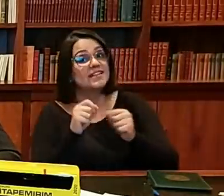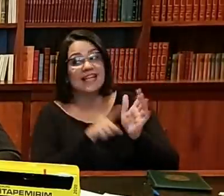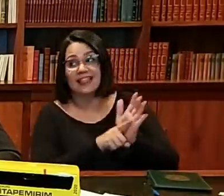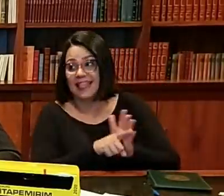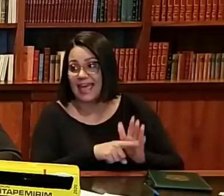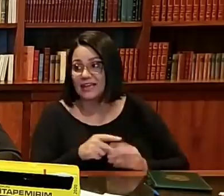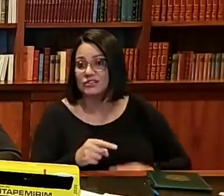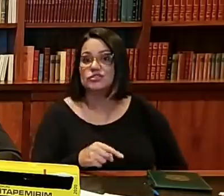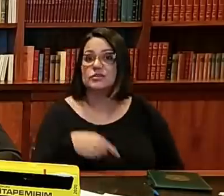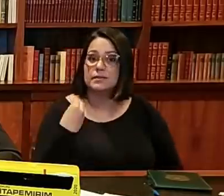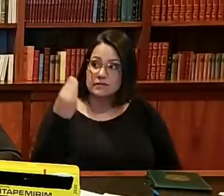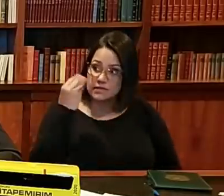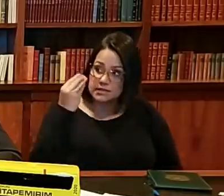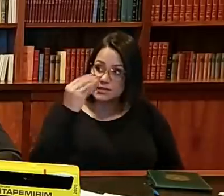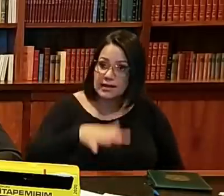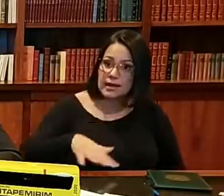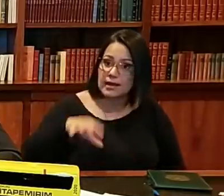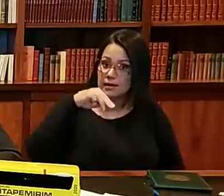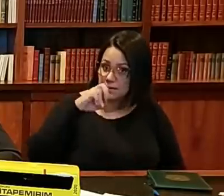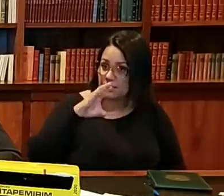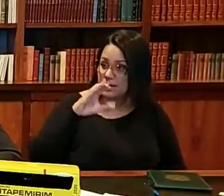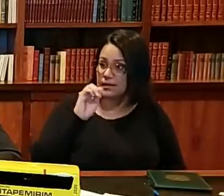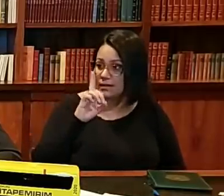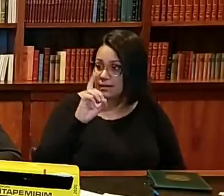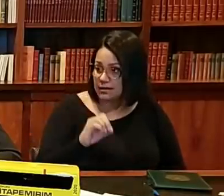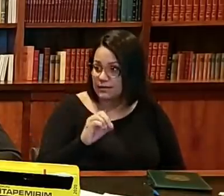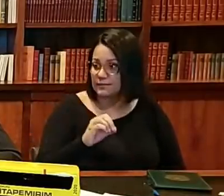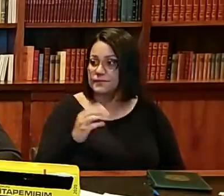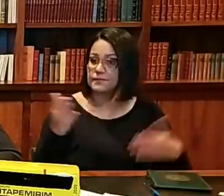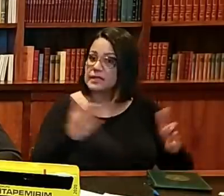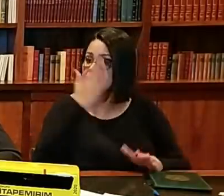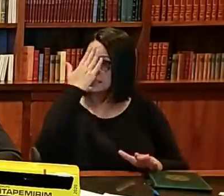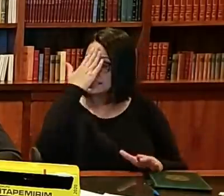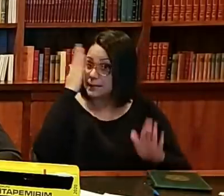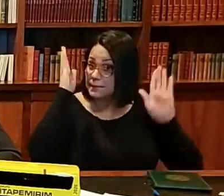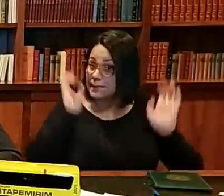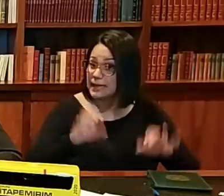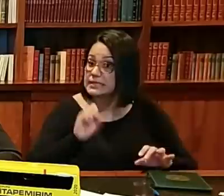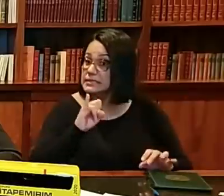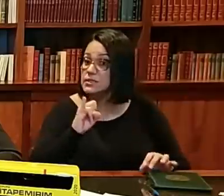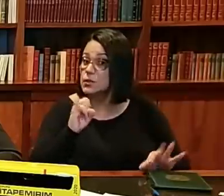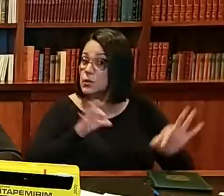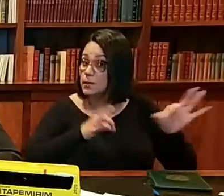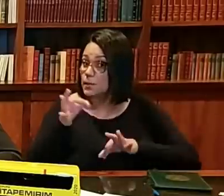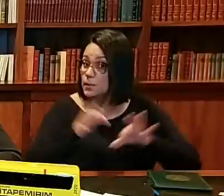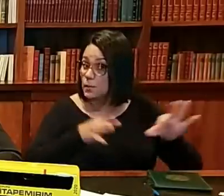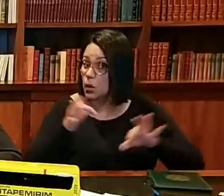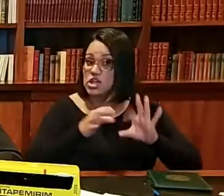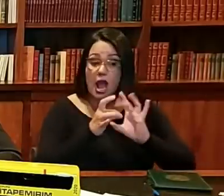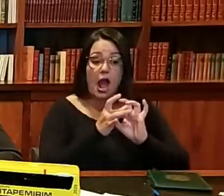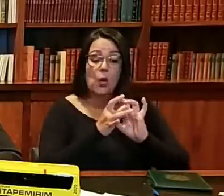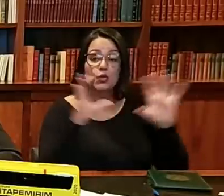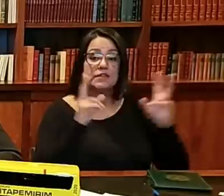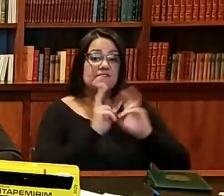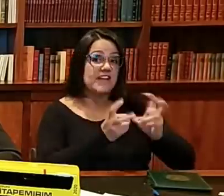que fazer a auditiva do mercado. Agora, a gente vai ter uma noção muito boa sobre isso quando o nosso projeto de autorização de ferrovias for